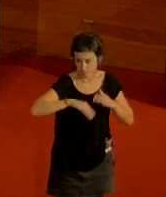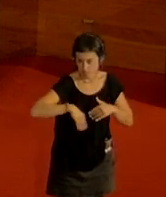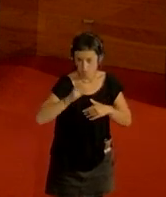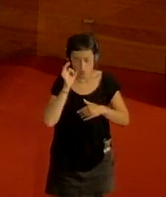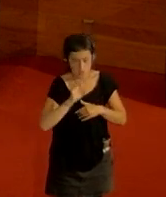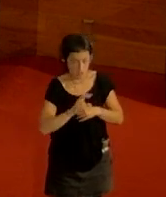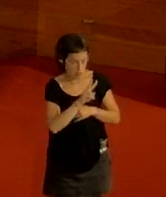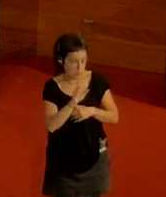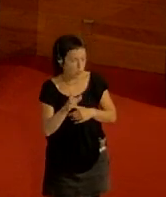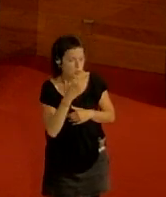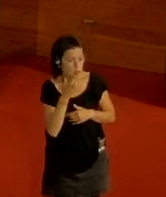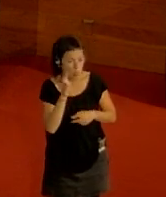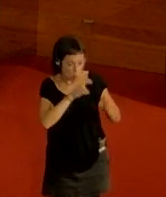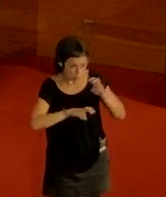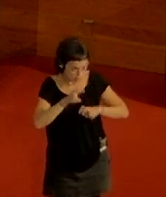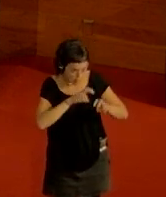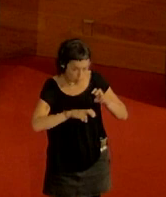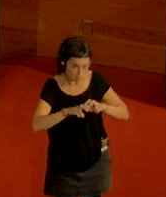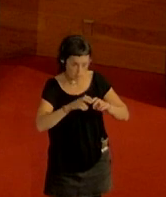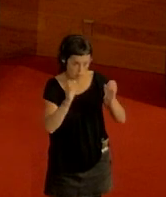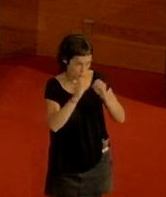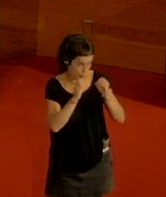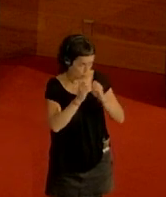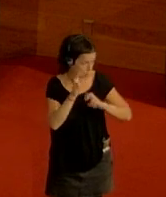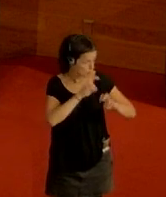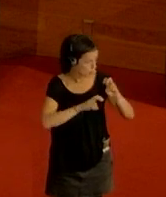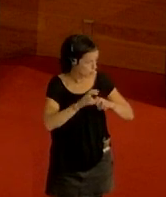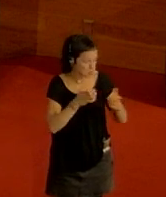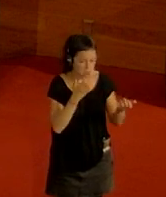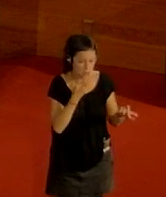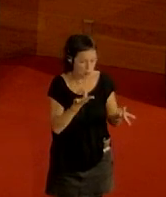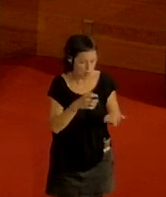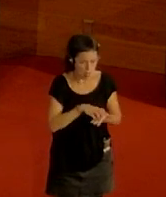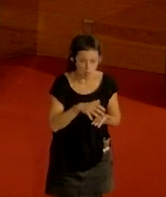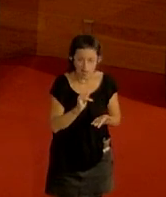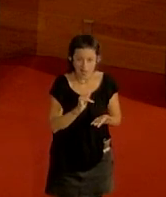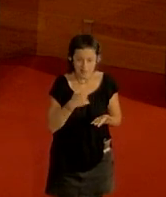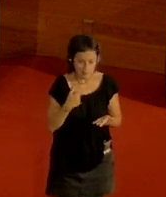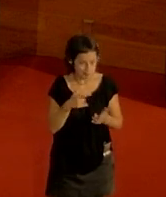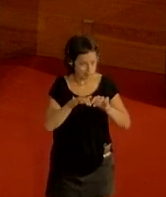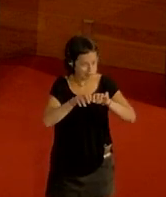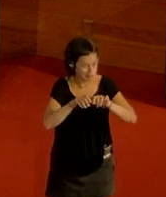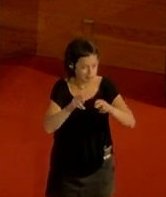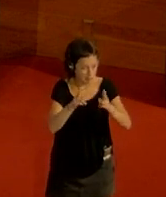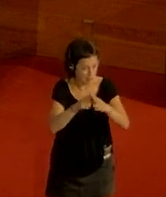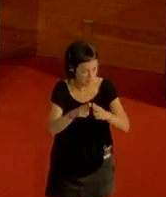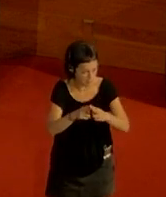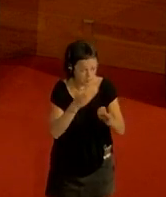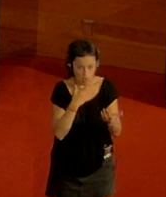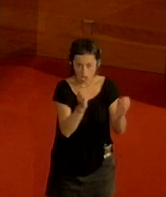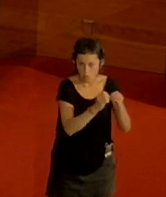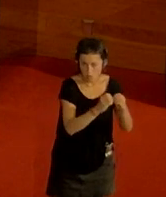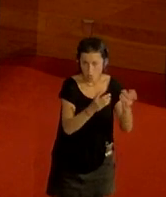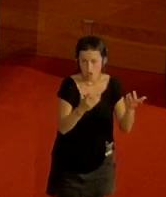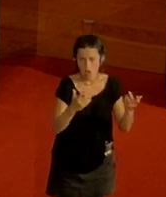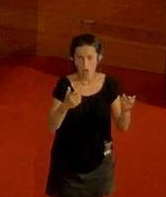pueden ser los buscadores eh que nos permite cualquier duda que humana que tenemos preguntar a a Google o a chat